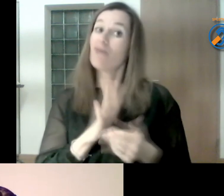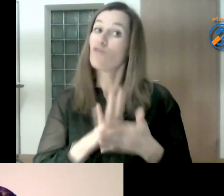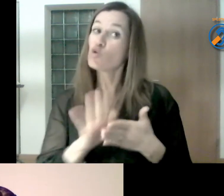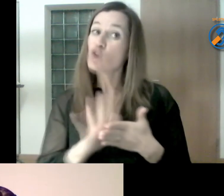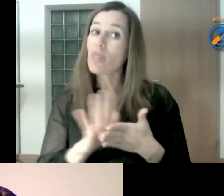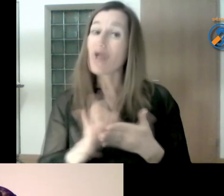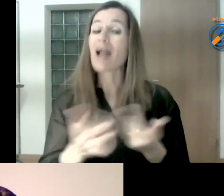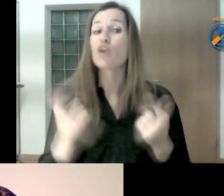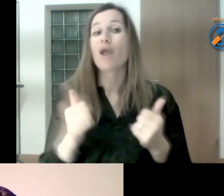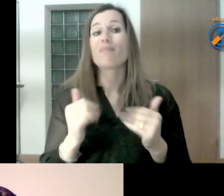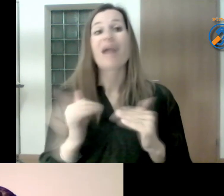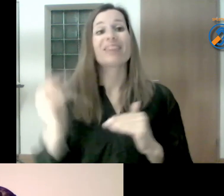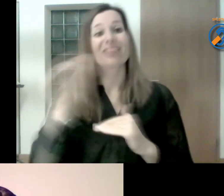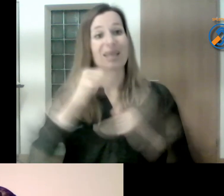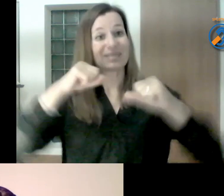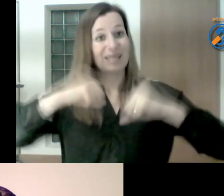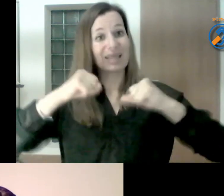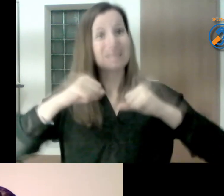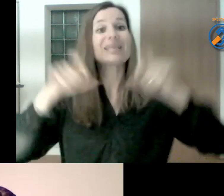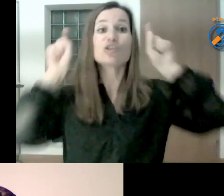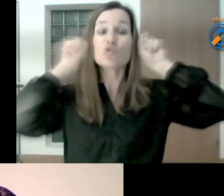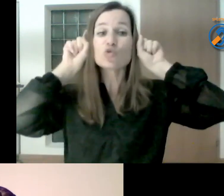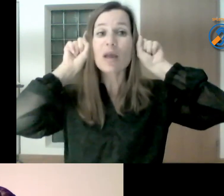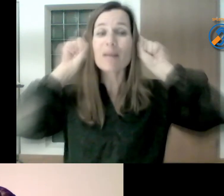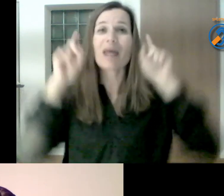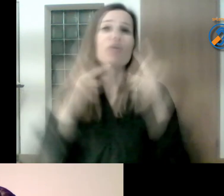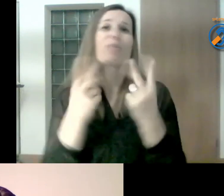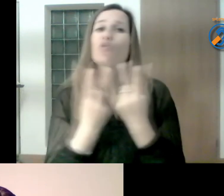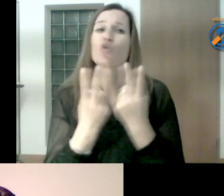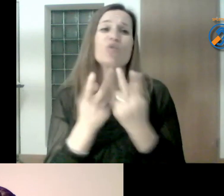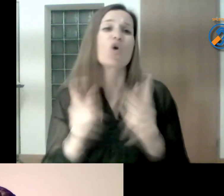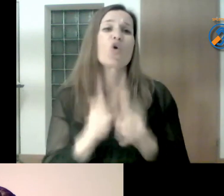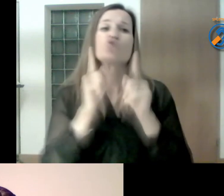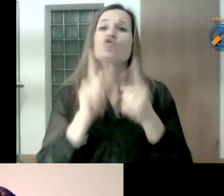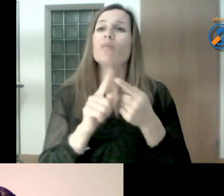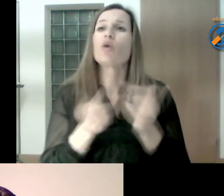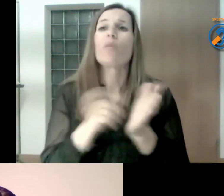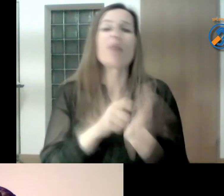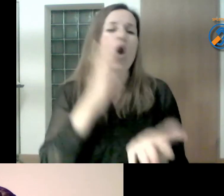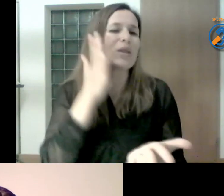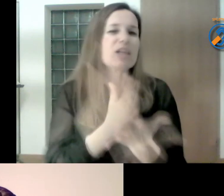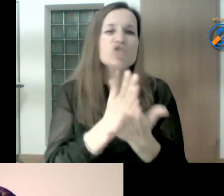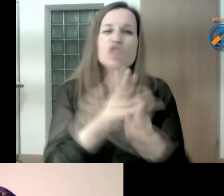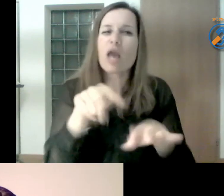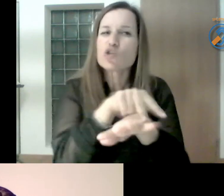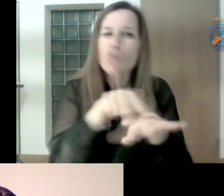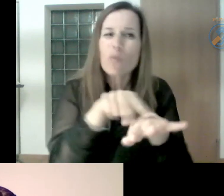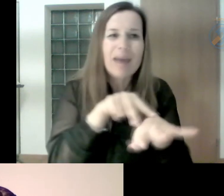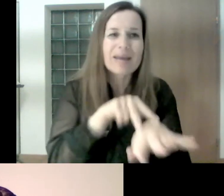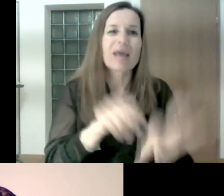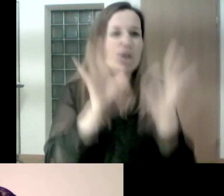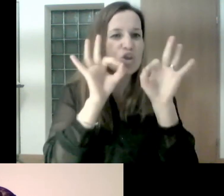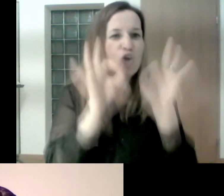ali recimo nadstandardni slušni aparat je tako, kot če bi si kupili odlične superge, v katerih dobro